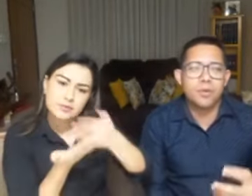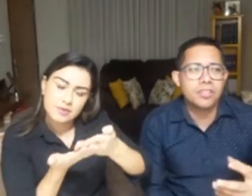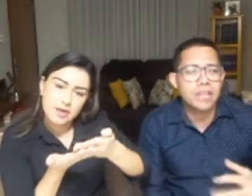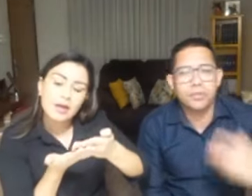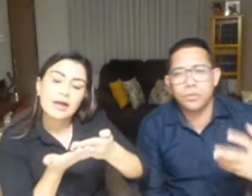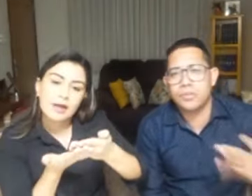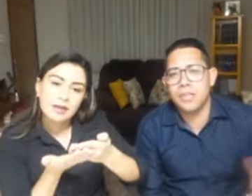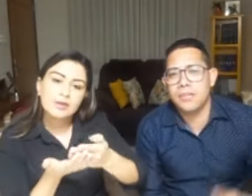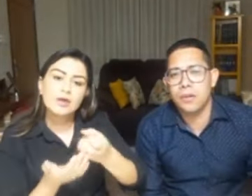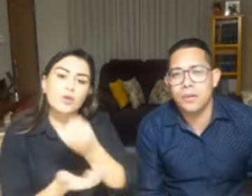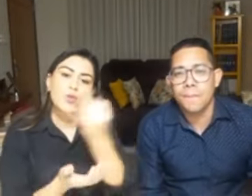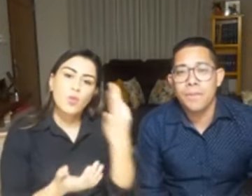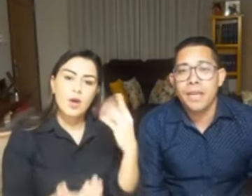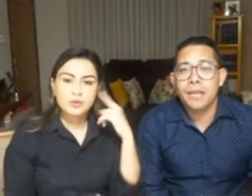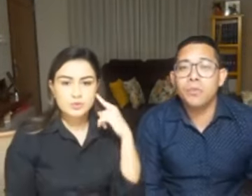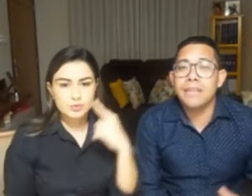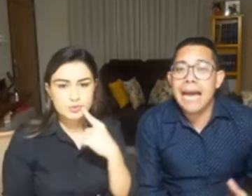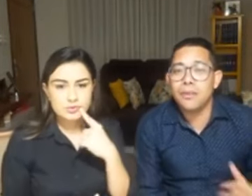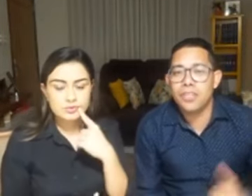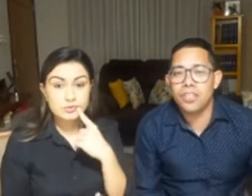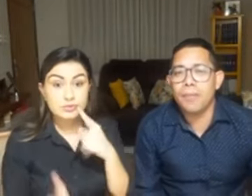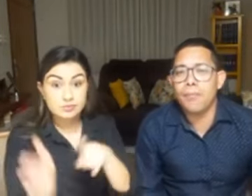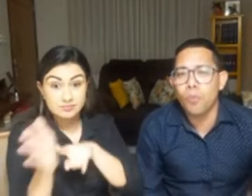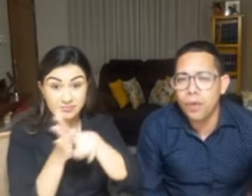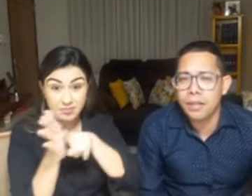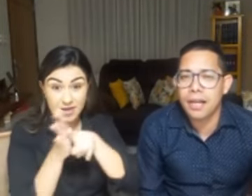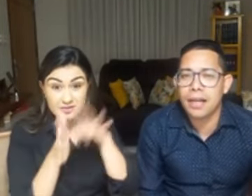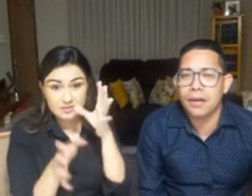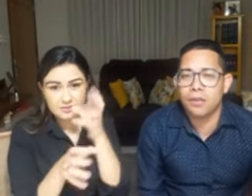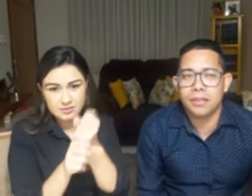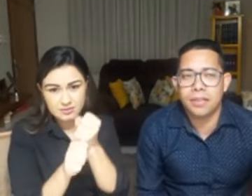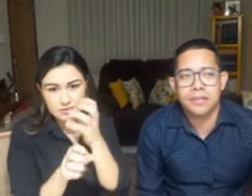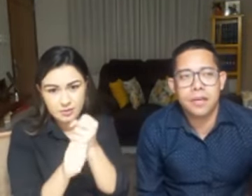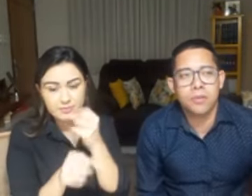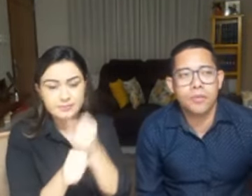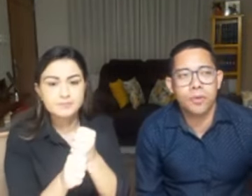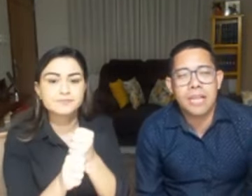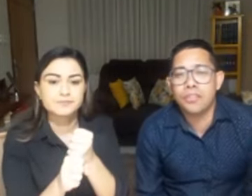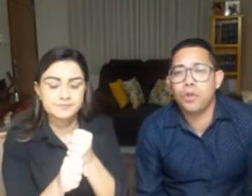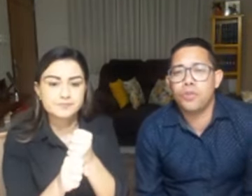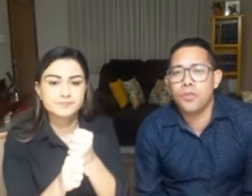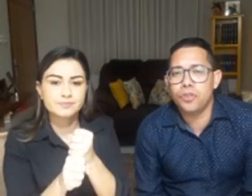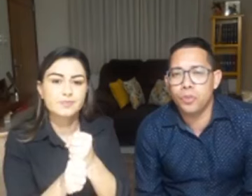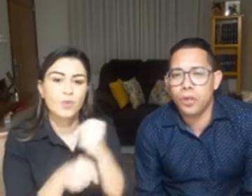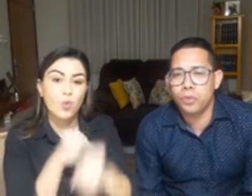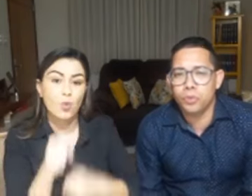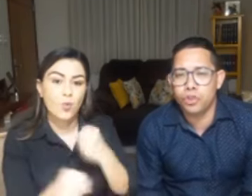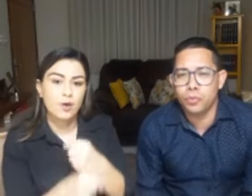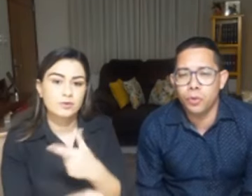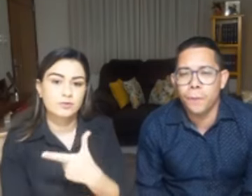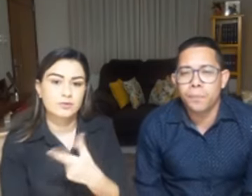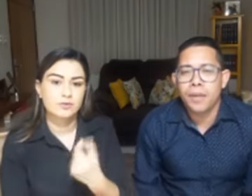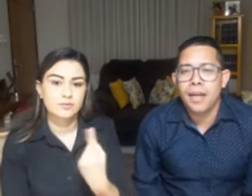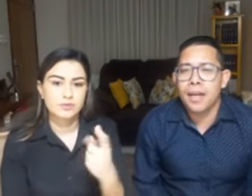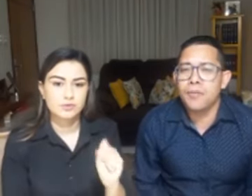a quantidade de surdos cristãos. E um dado que chama muito a nossa atenção, que foi um dado de 2018, do